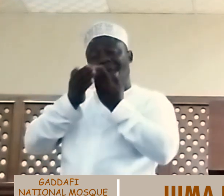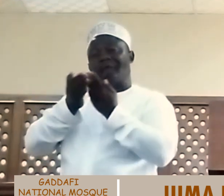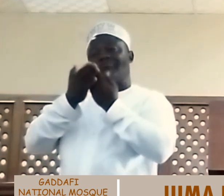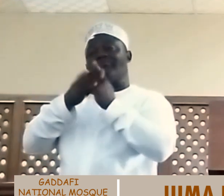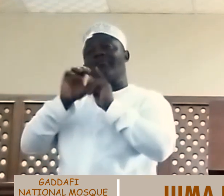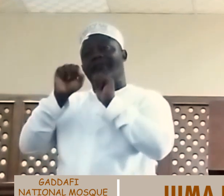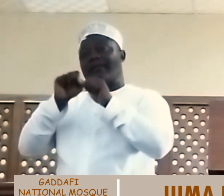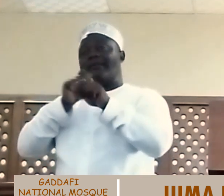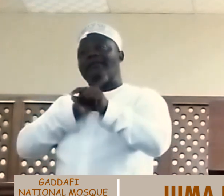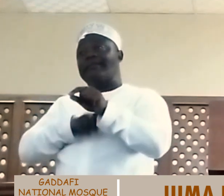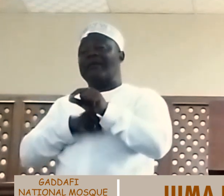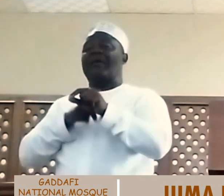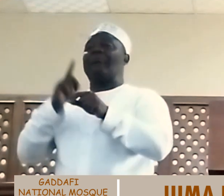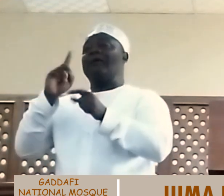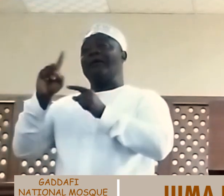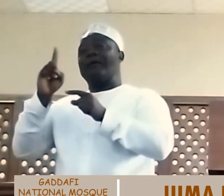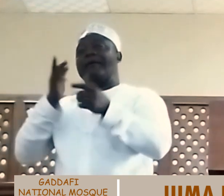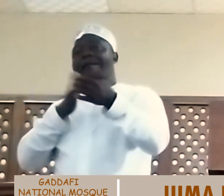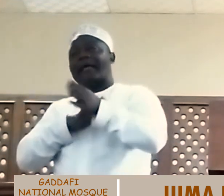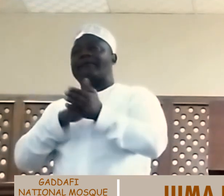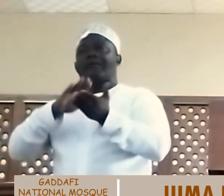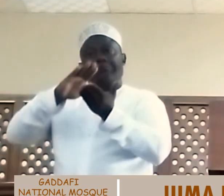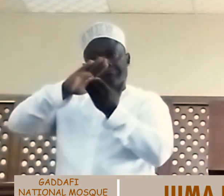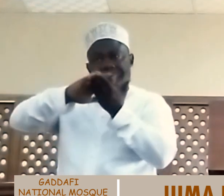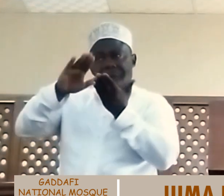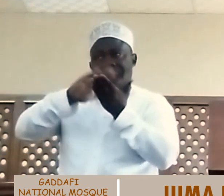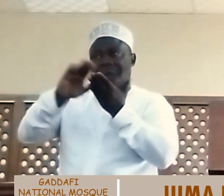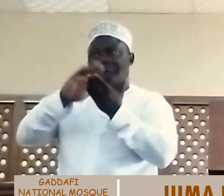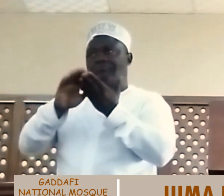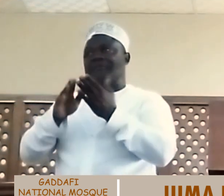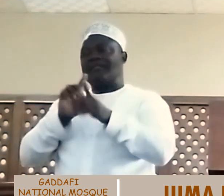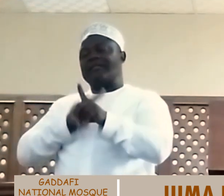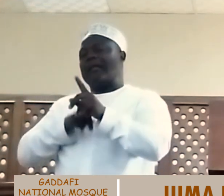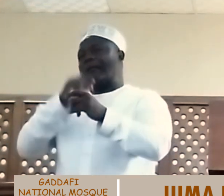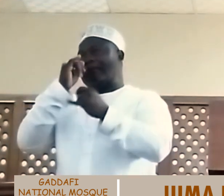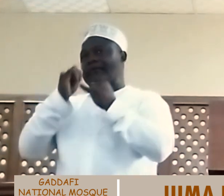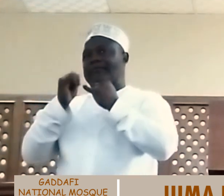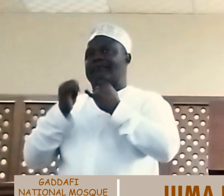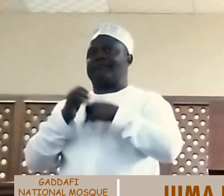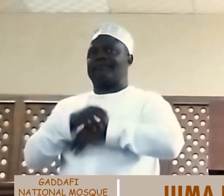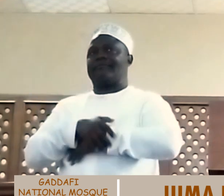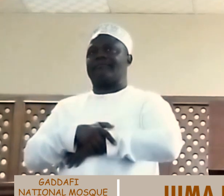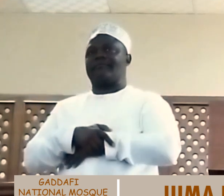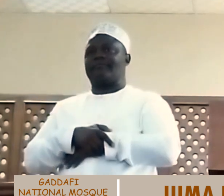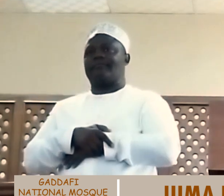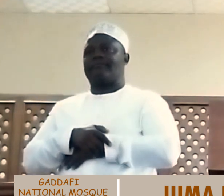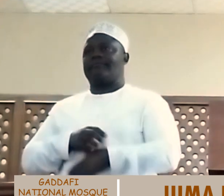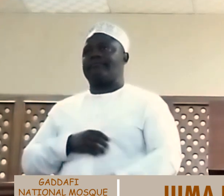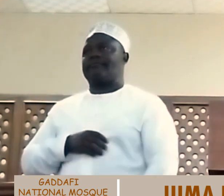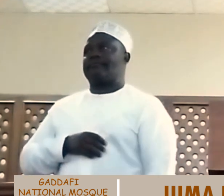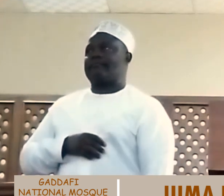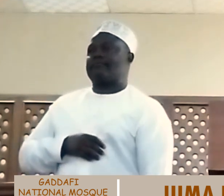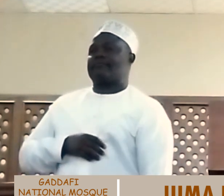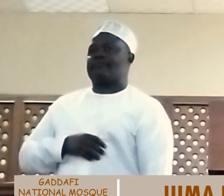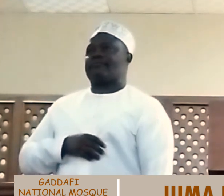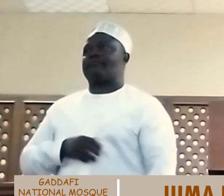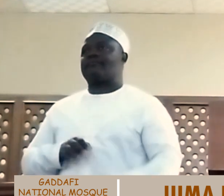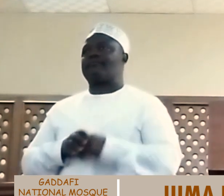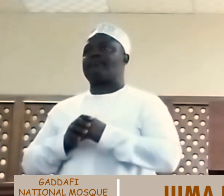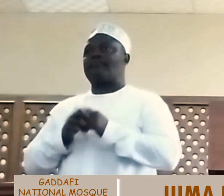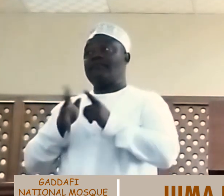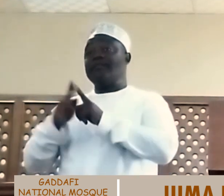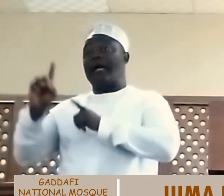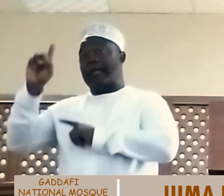ما قدموا وآثارهم وكل شيء أحصيناه في إمام مبين. فالله